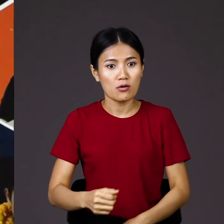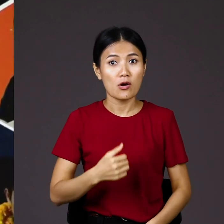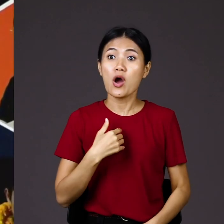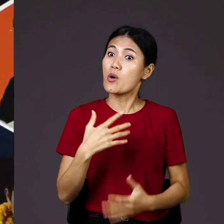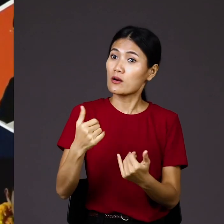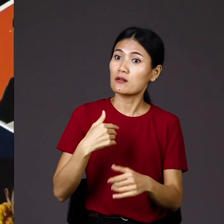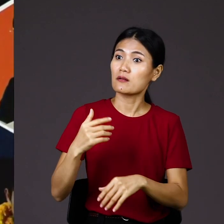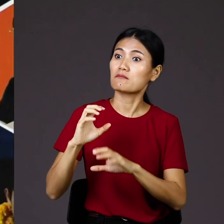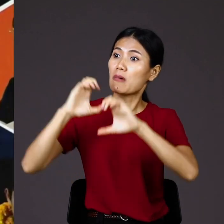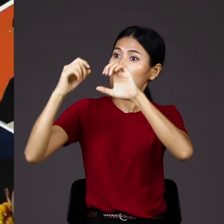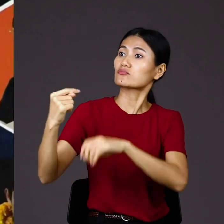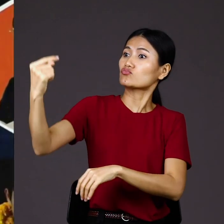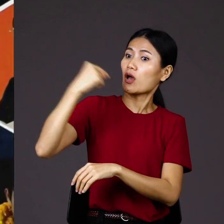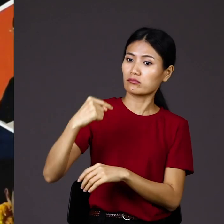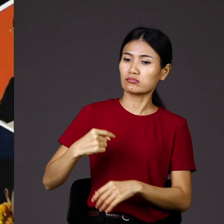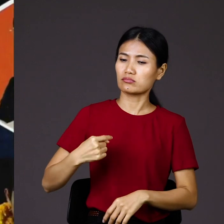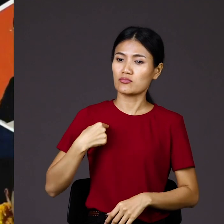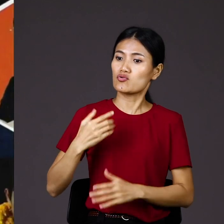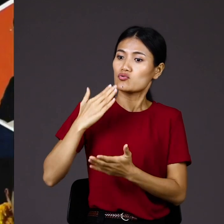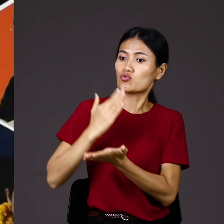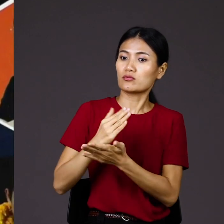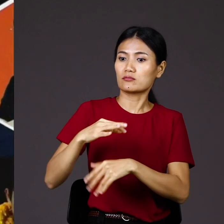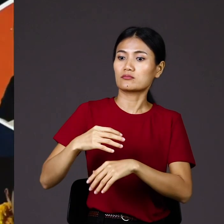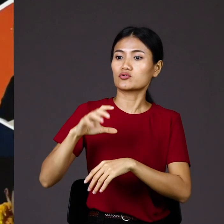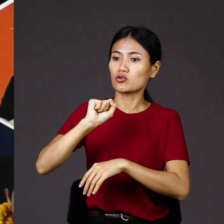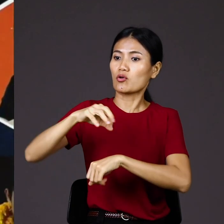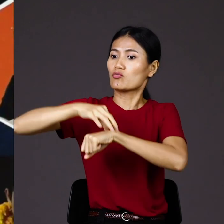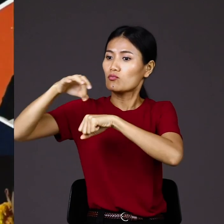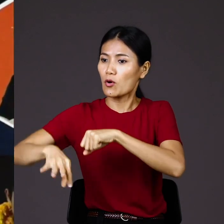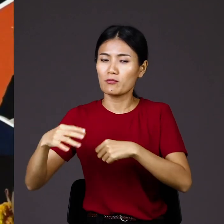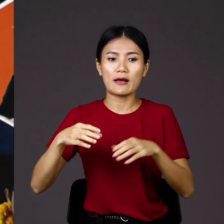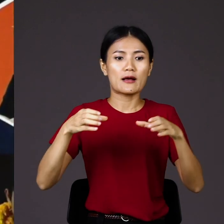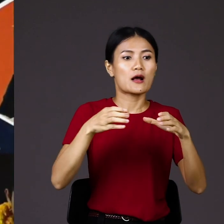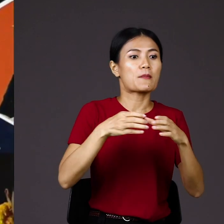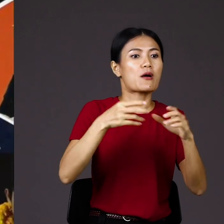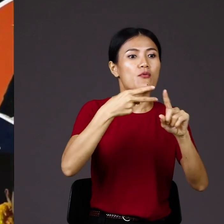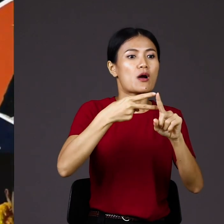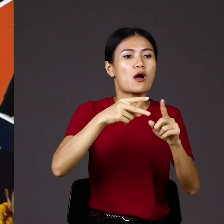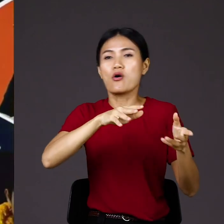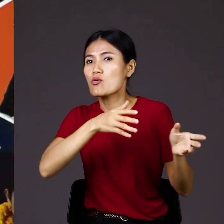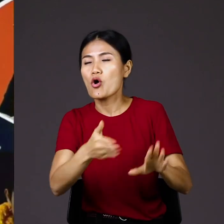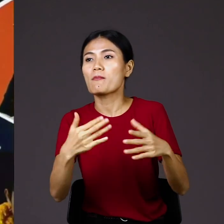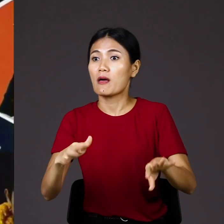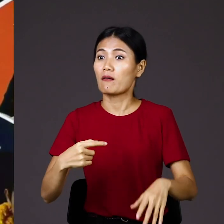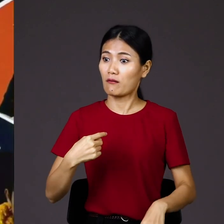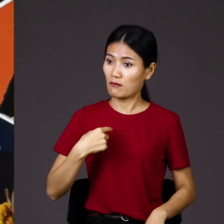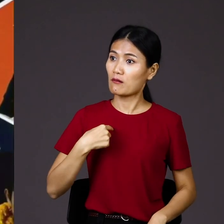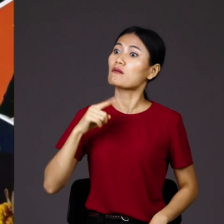แบบนี้ตัดสิทธิ์แล้วมันมีความหมายไหมยุบพรรคแล้วมันมีความหมายไหมกระสุนด้านแน่นอน